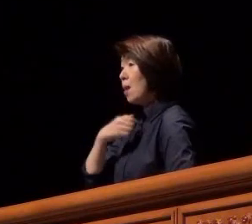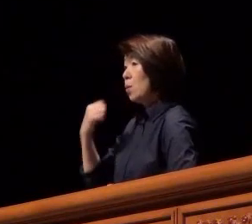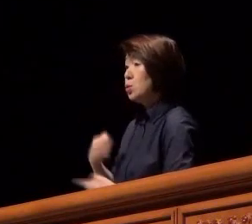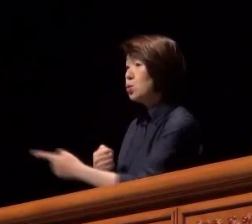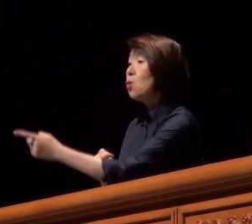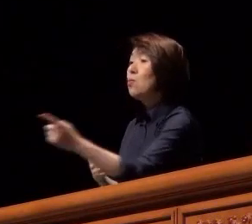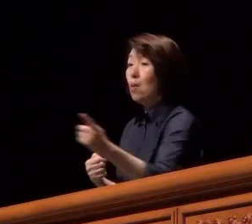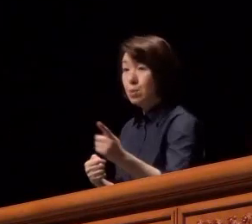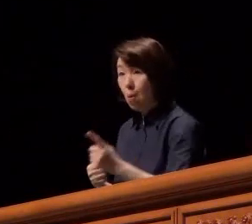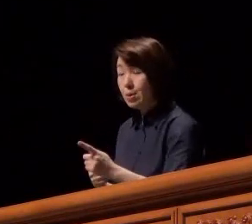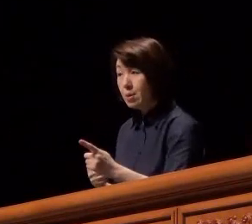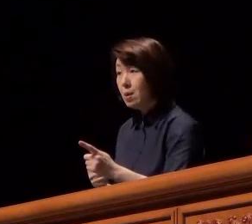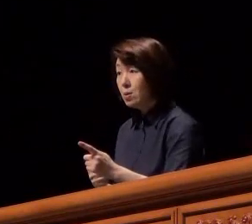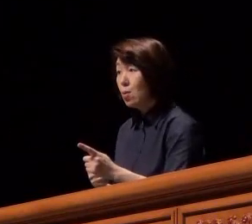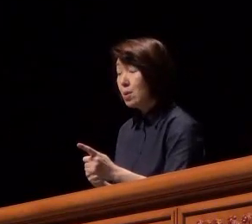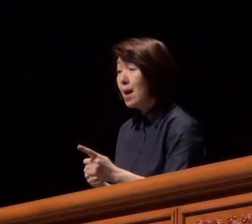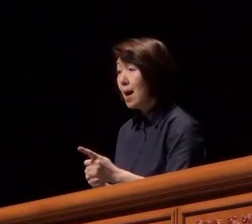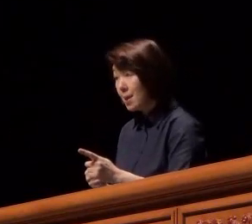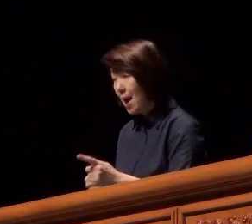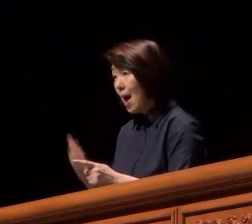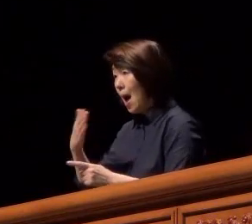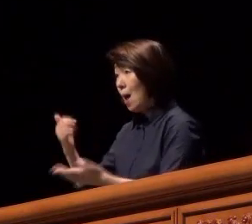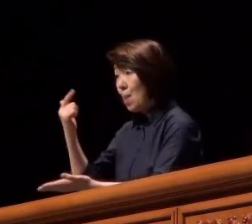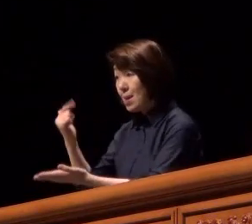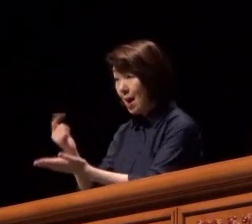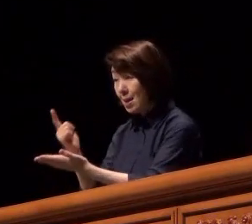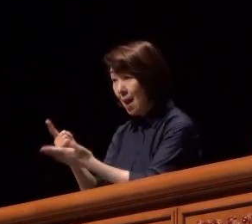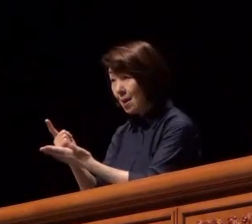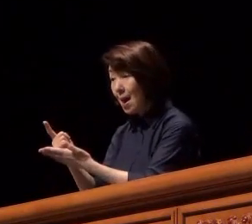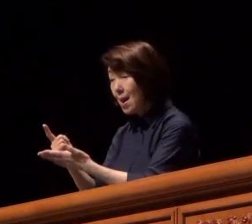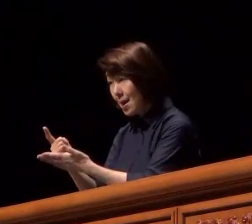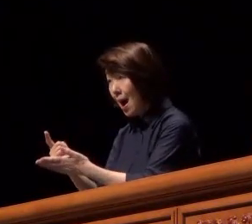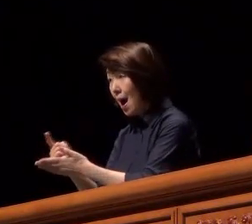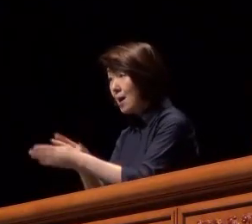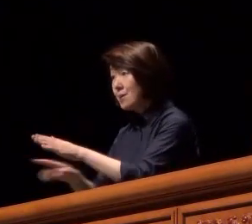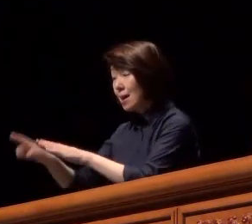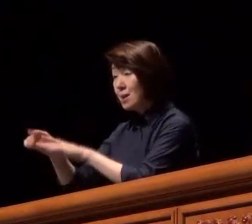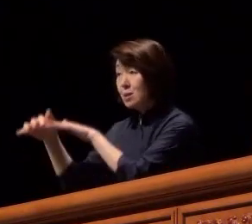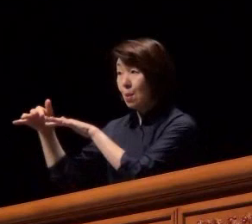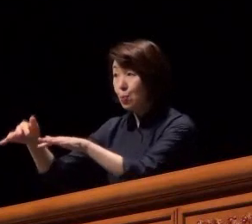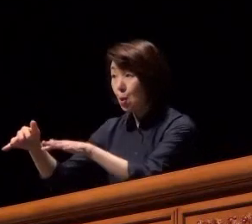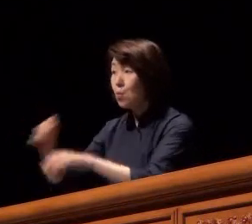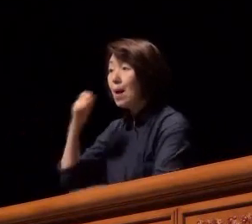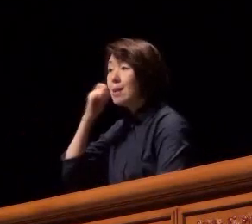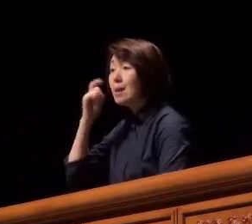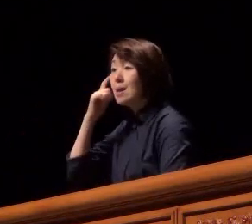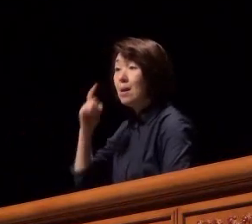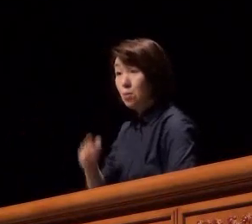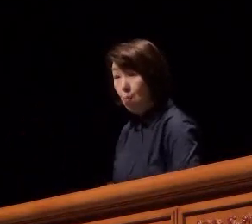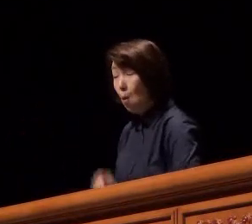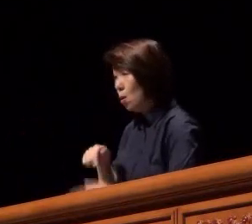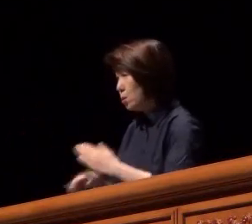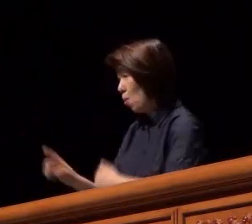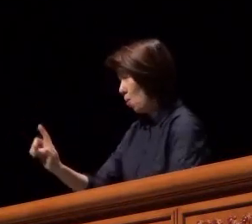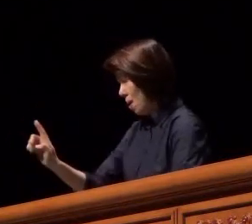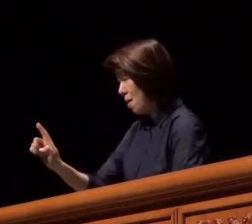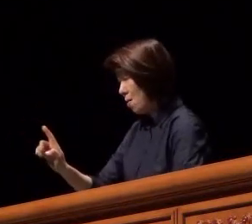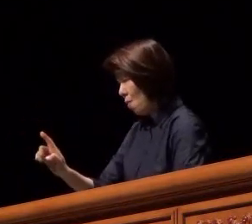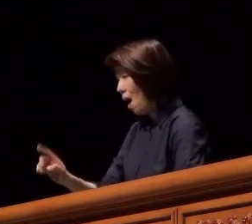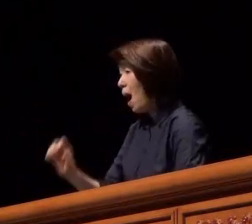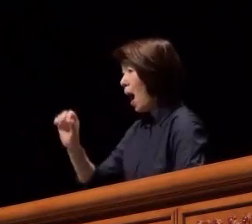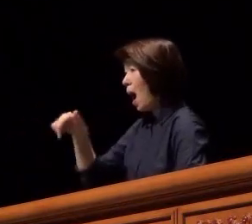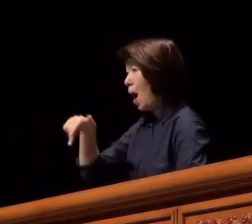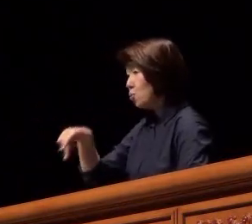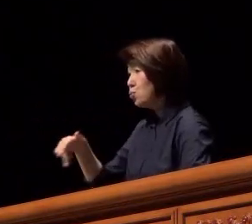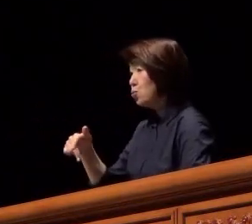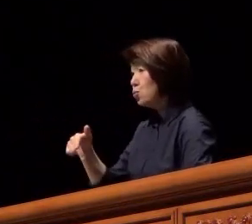ですけど、そういう中で武力行使は私はアメリカはできないだろうと思います。それはなぜかといえば、すでにあのアフガ